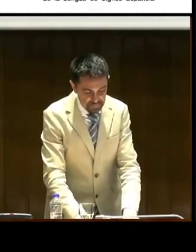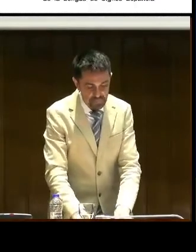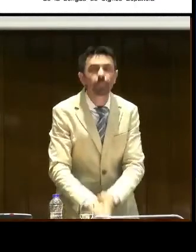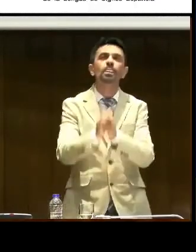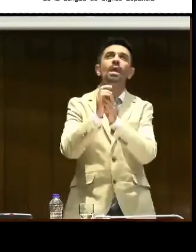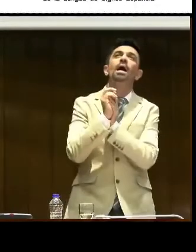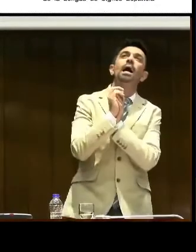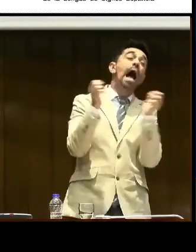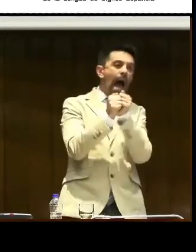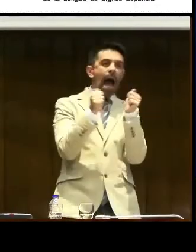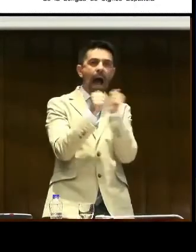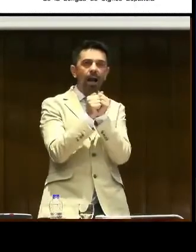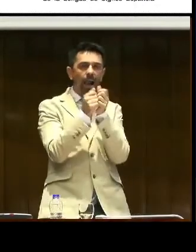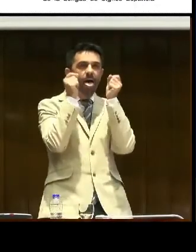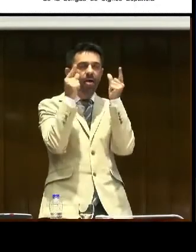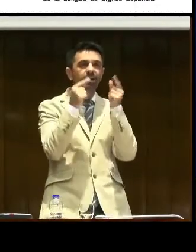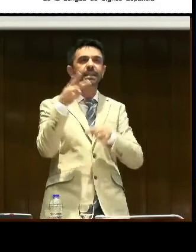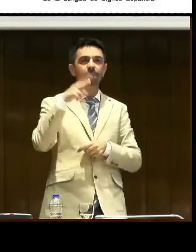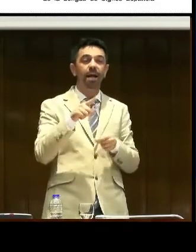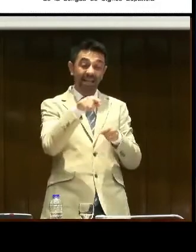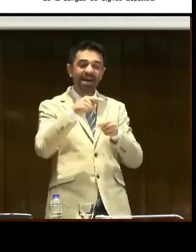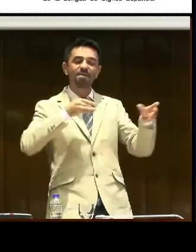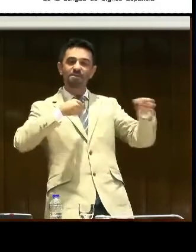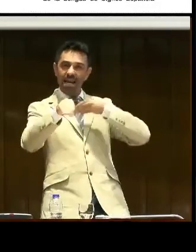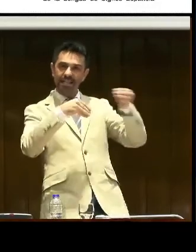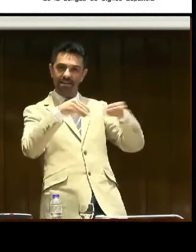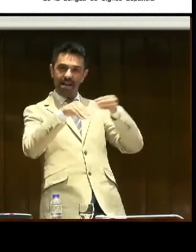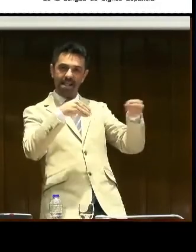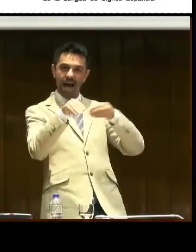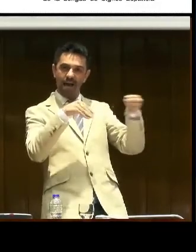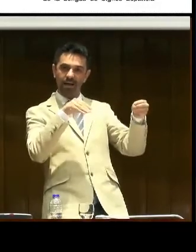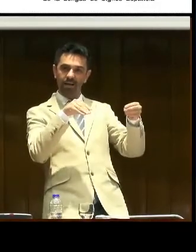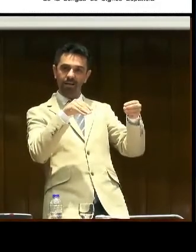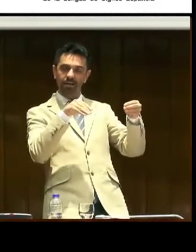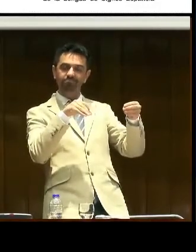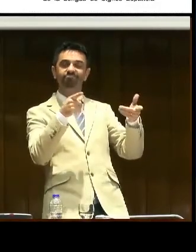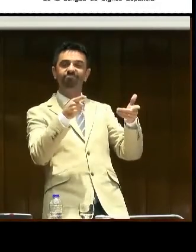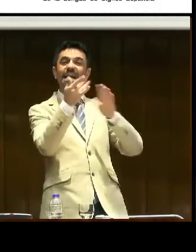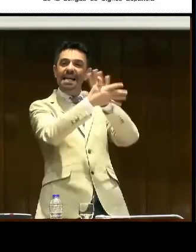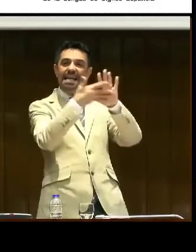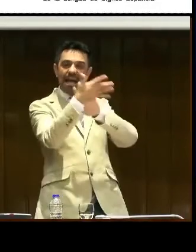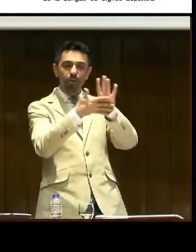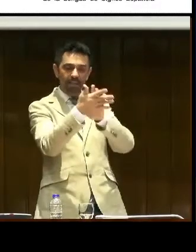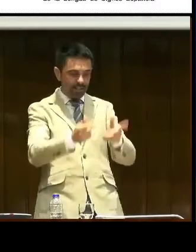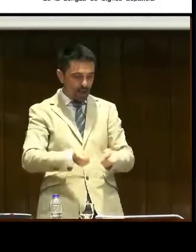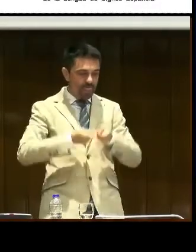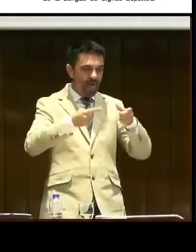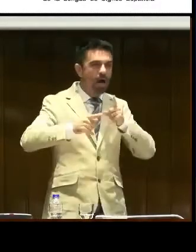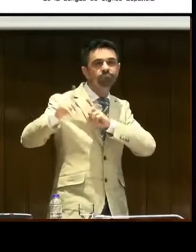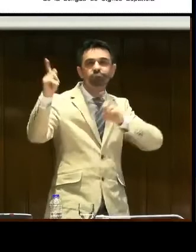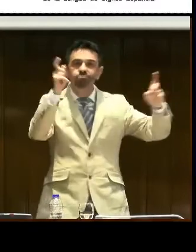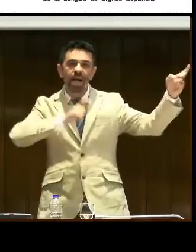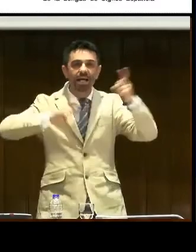Supo ver que la flexibilidad proporciona a la comunicación en lengua de signos una expresividad de la que